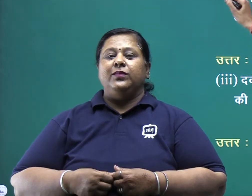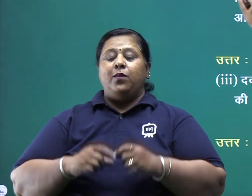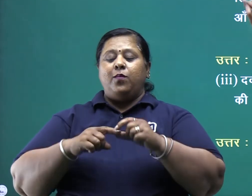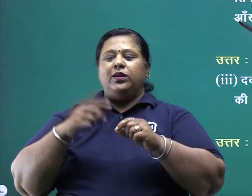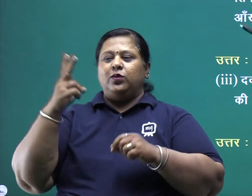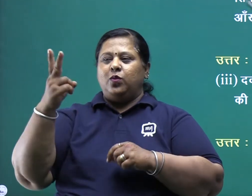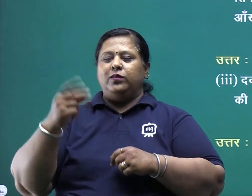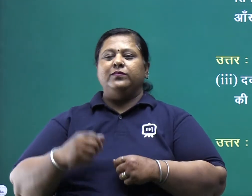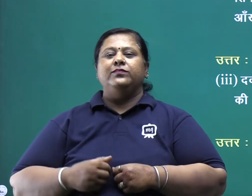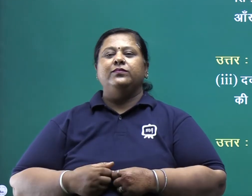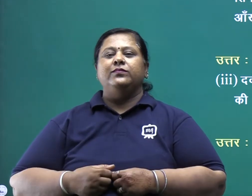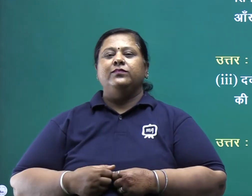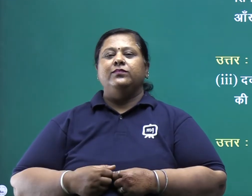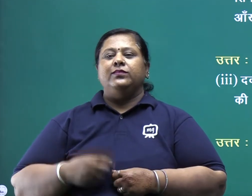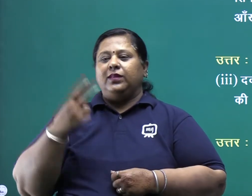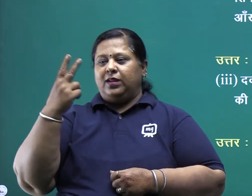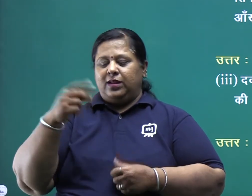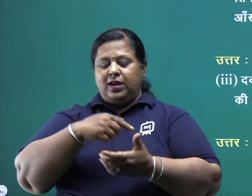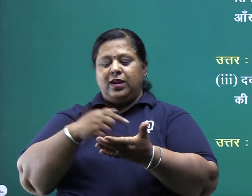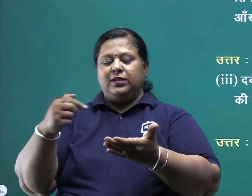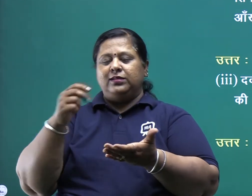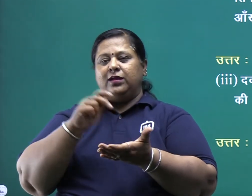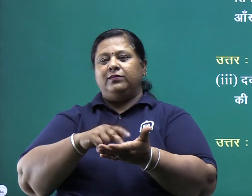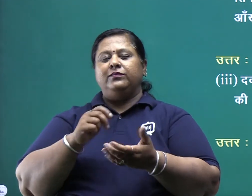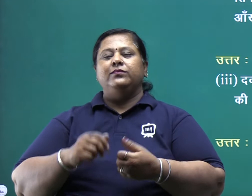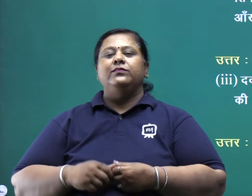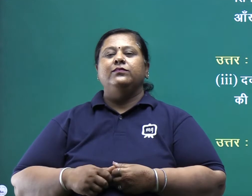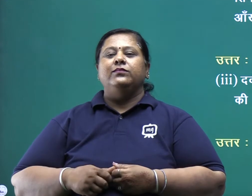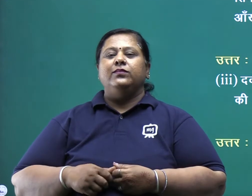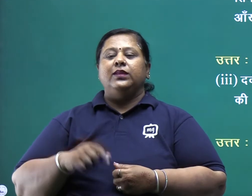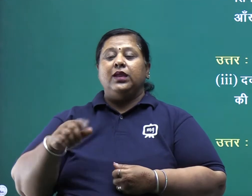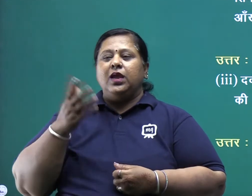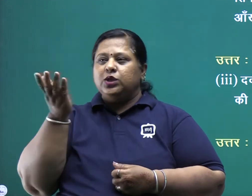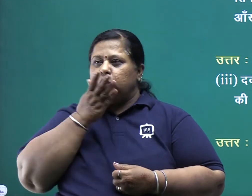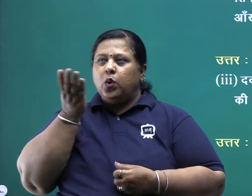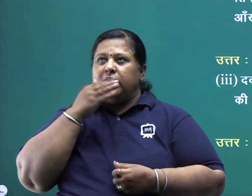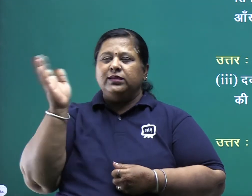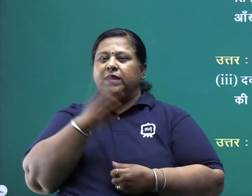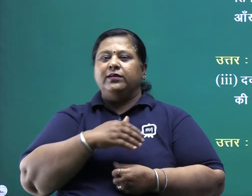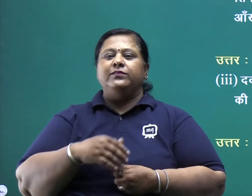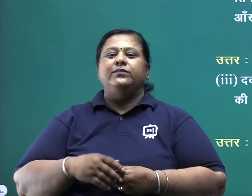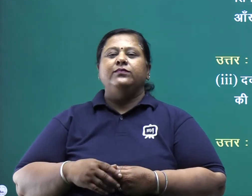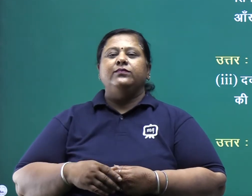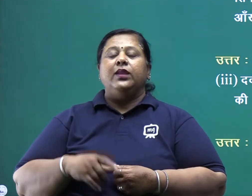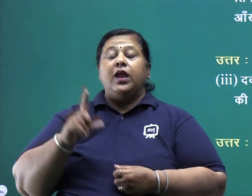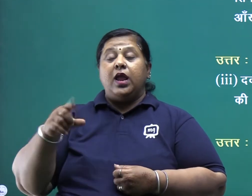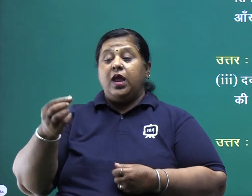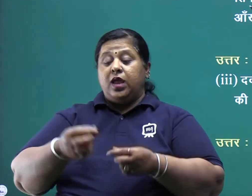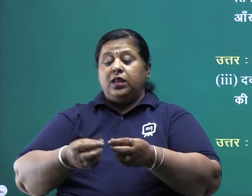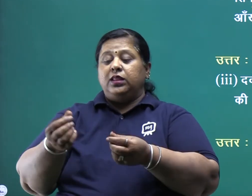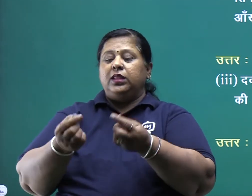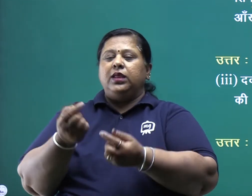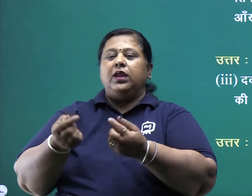प्रश्न संख्या 2, रिक्त स्थान के झोंके से एक